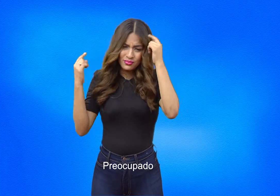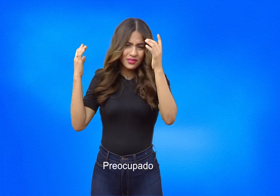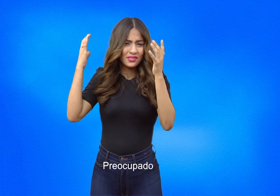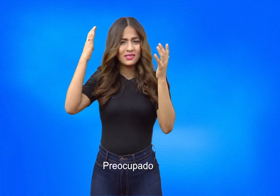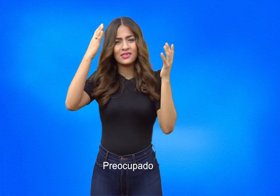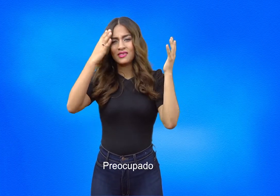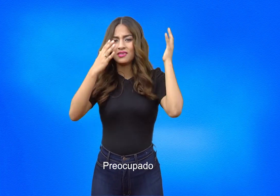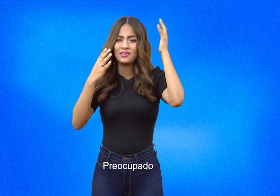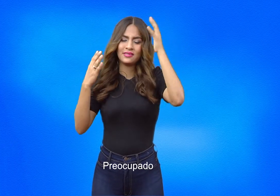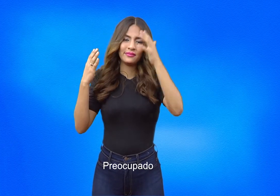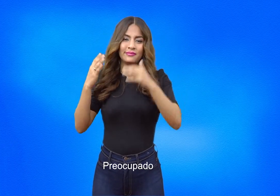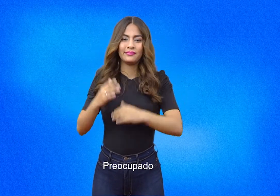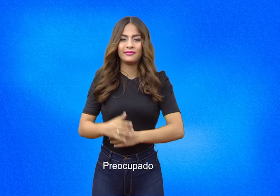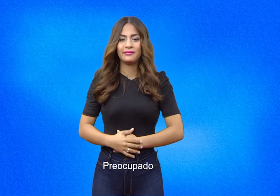Preocupado.